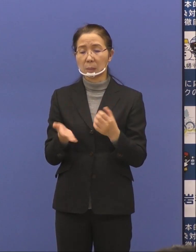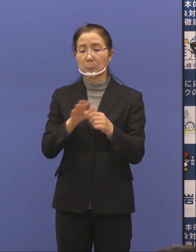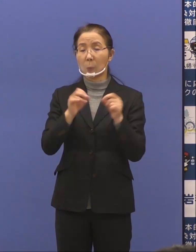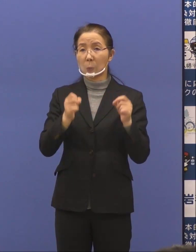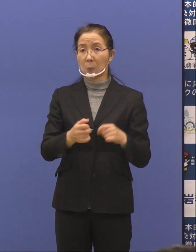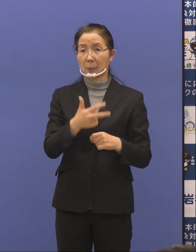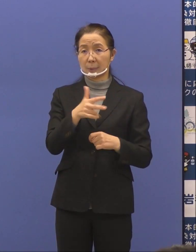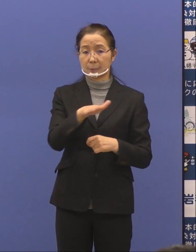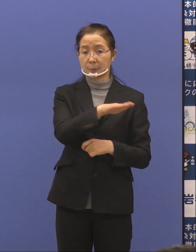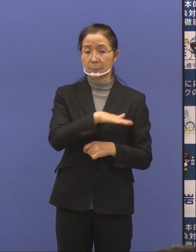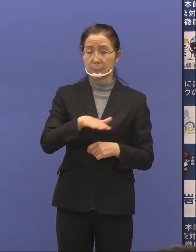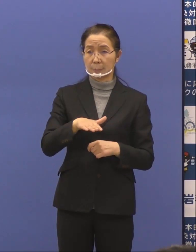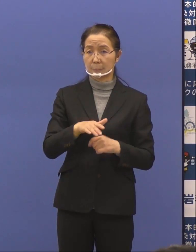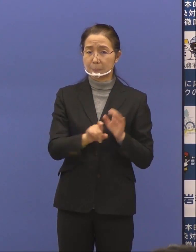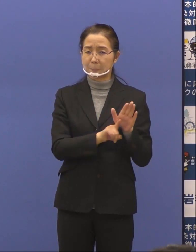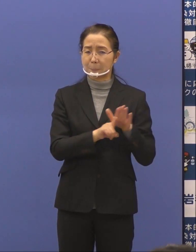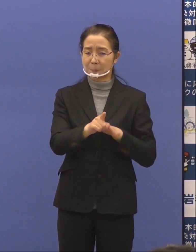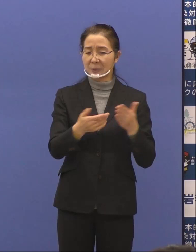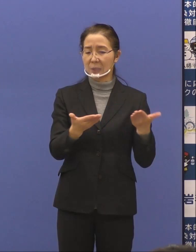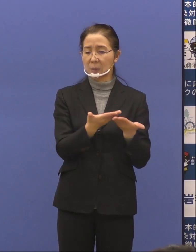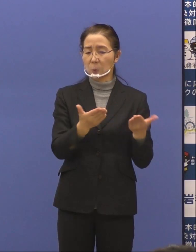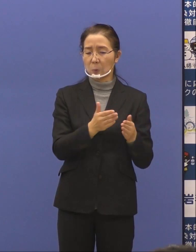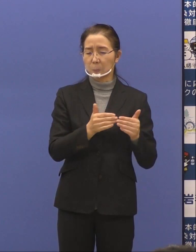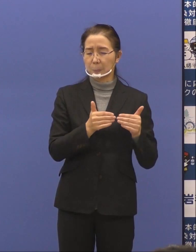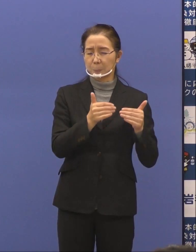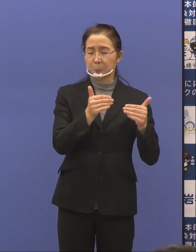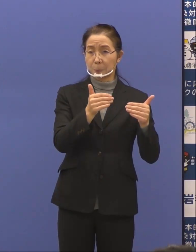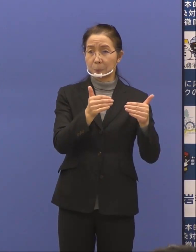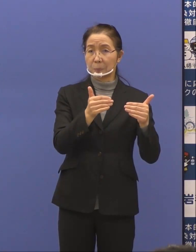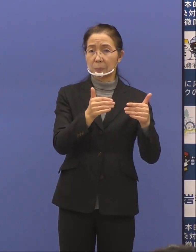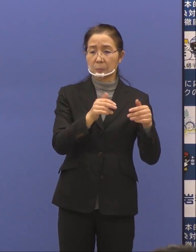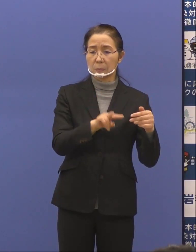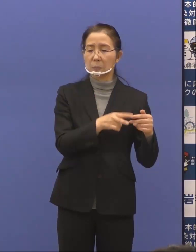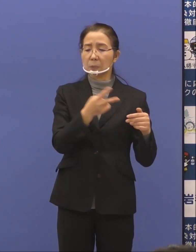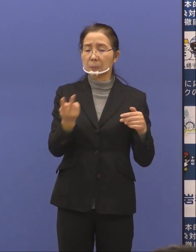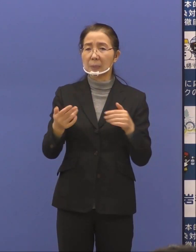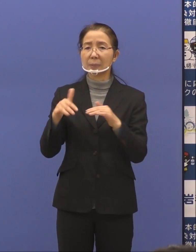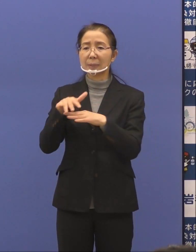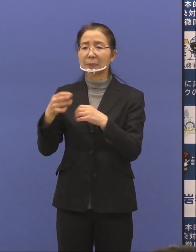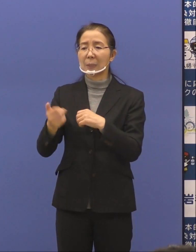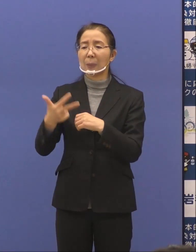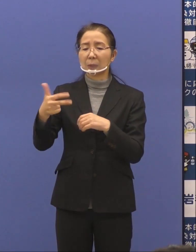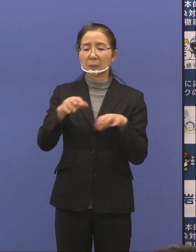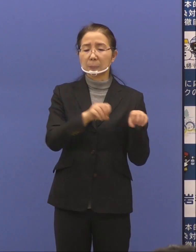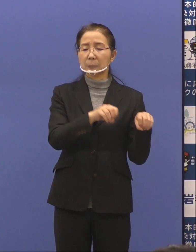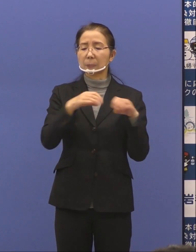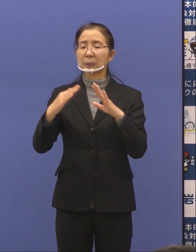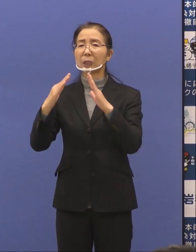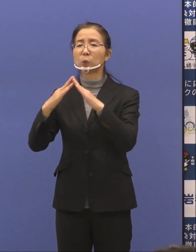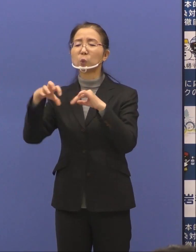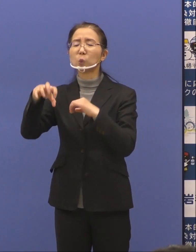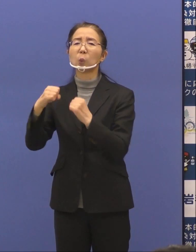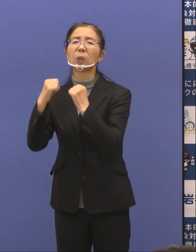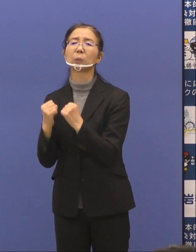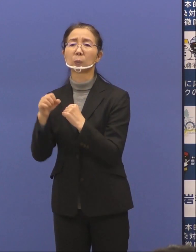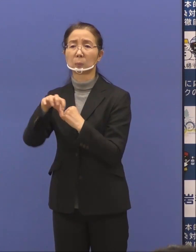盛岡で先進的な仕事をする人が住所を滝沢市に持っているということもあるし、